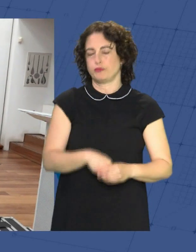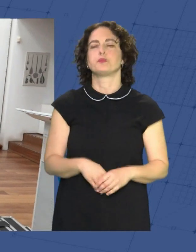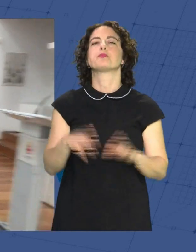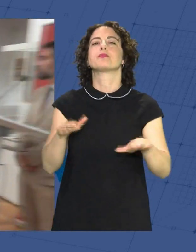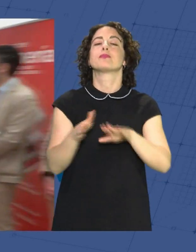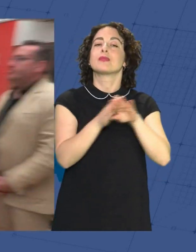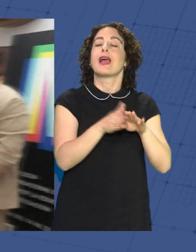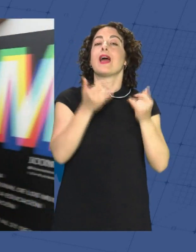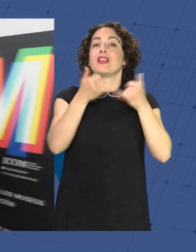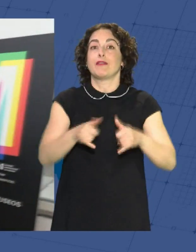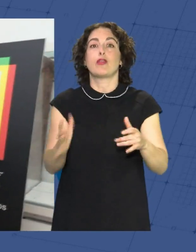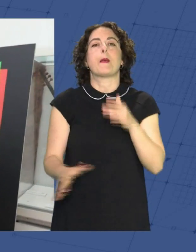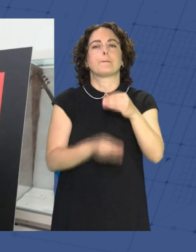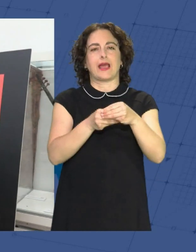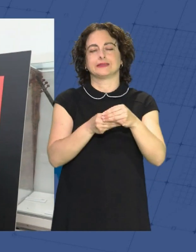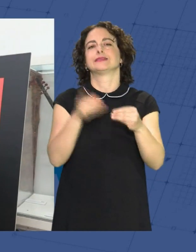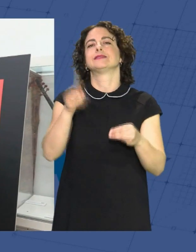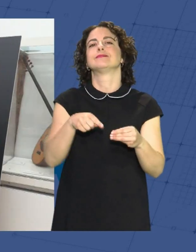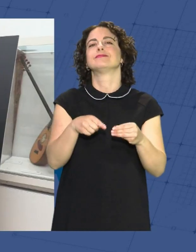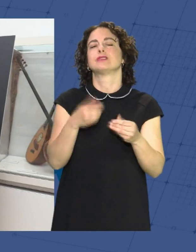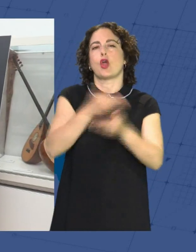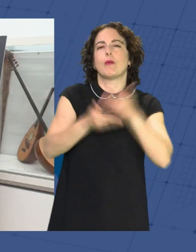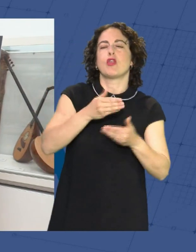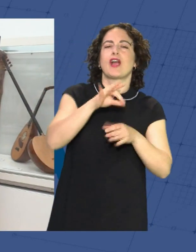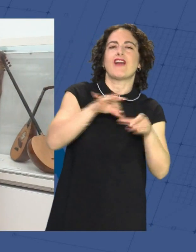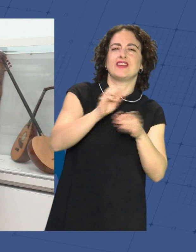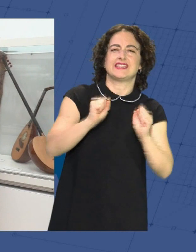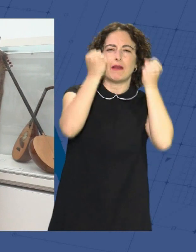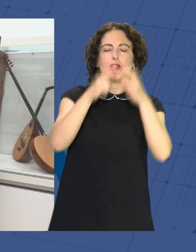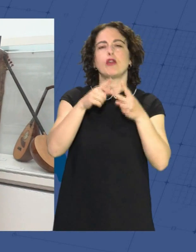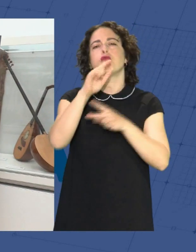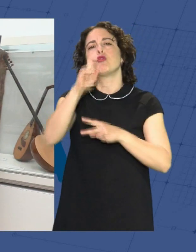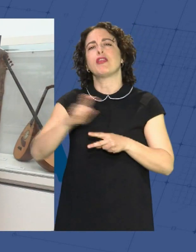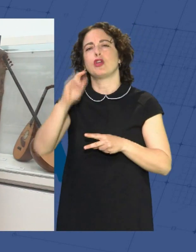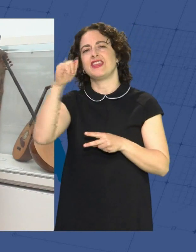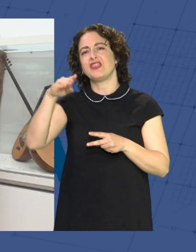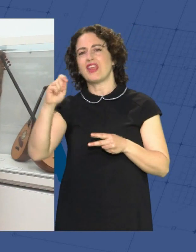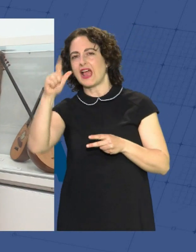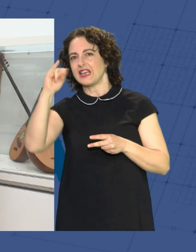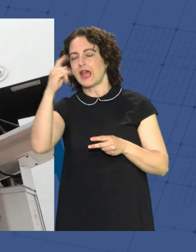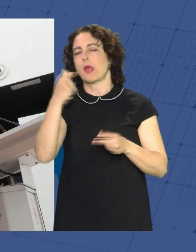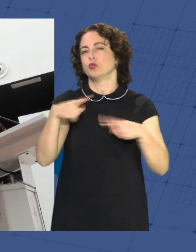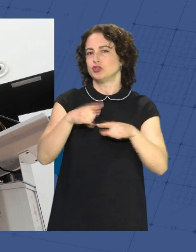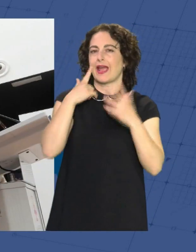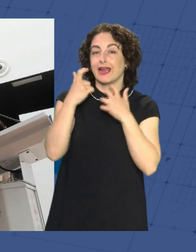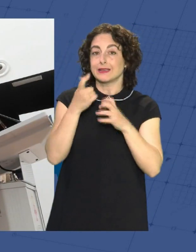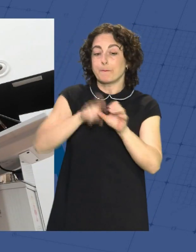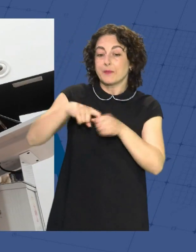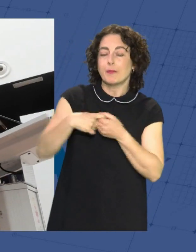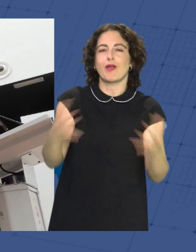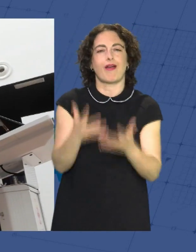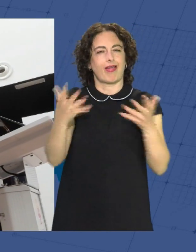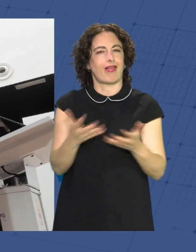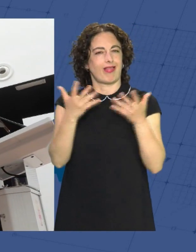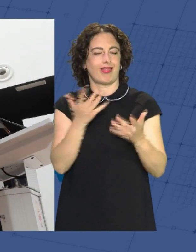celebración se suman las colaboraciones de Café Salvador y la Fundación Indaliana para la Música y las Artes, cuyos miembros amenizarán la